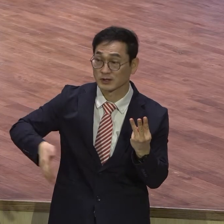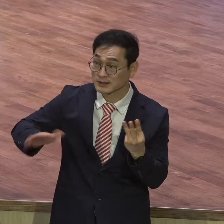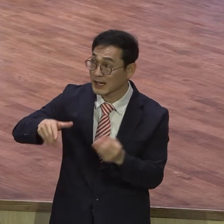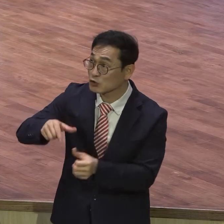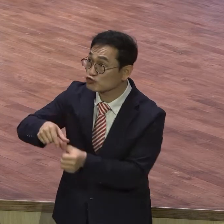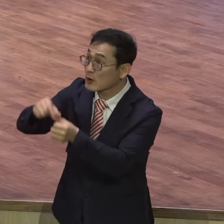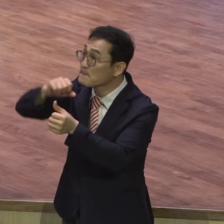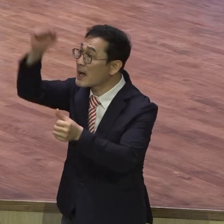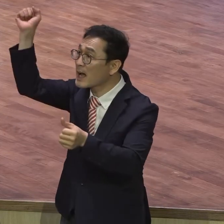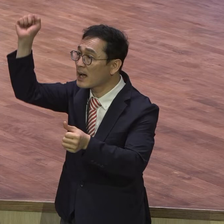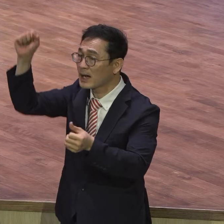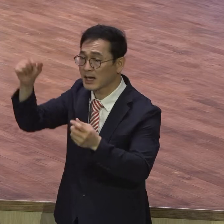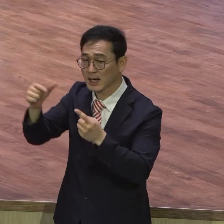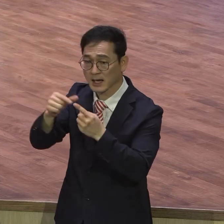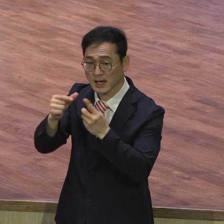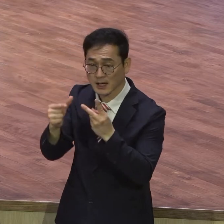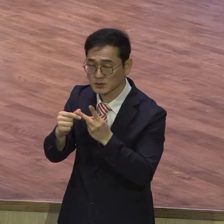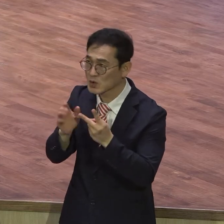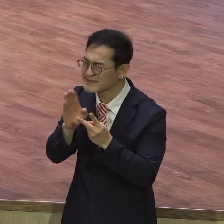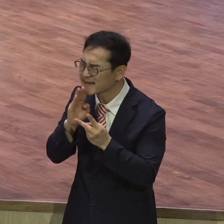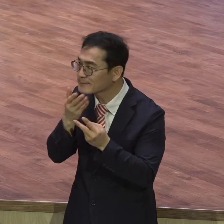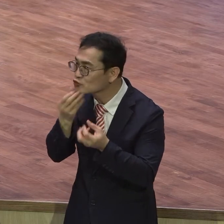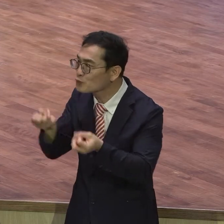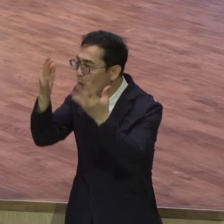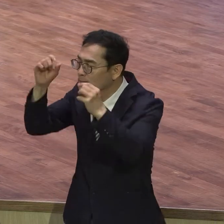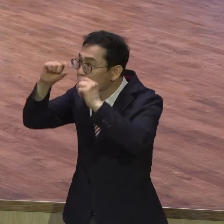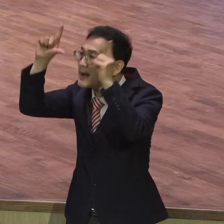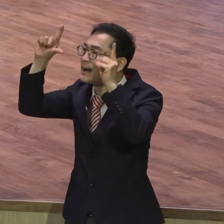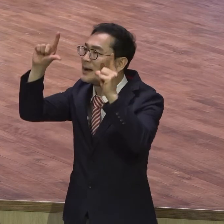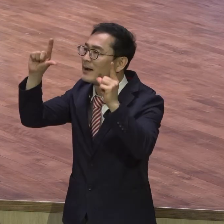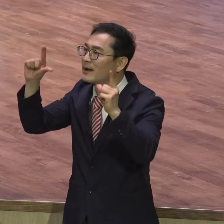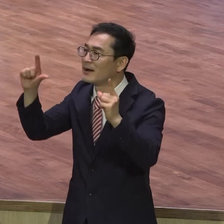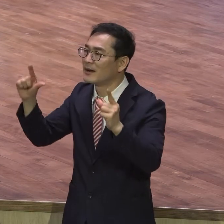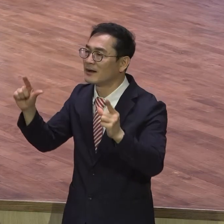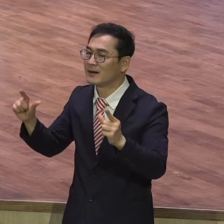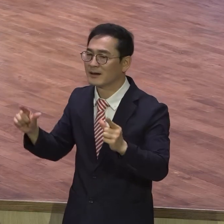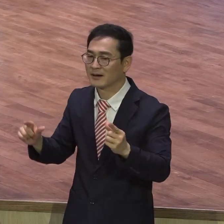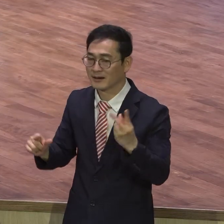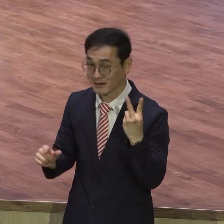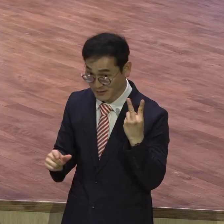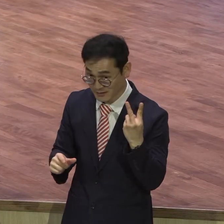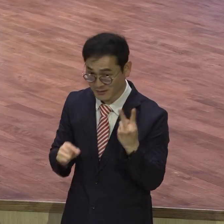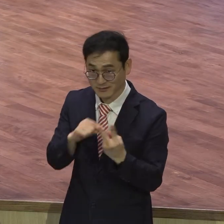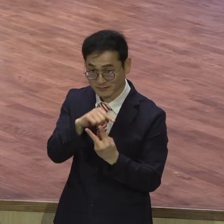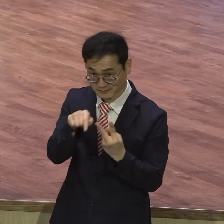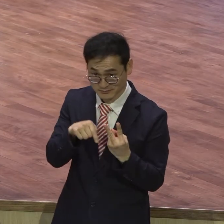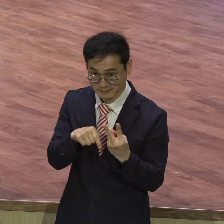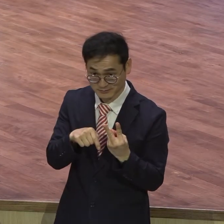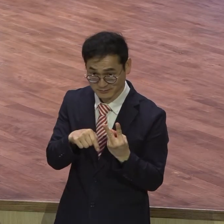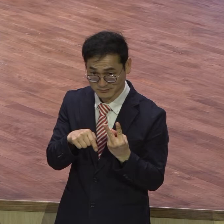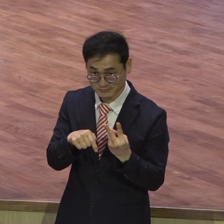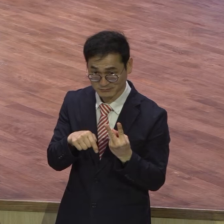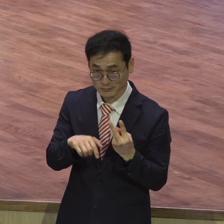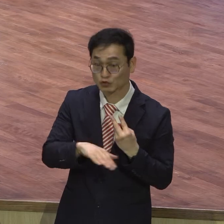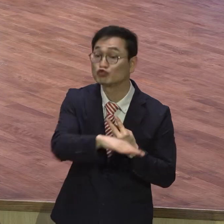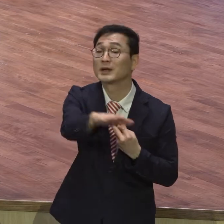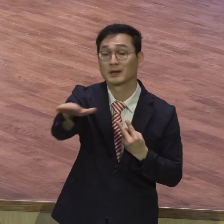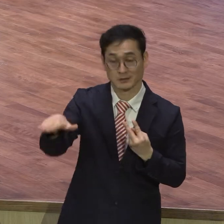축복에다가 더해서 참 축복을 깨닫는 이 깨닫는 축복까지 받은 존재 좀 믿으시기 바랍니다